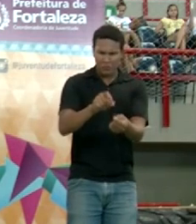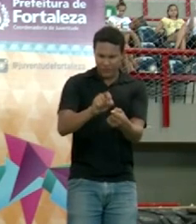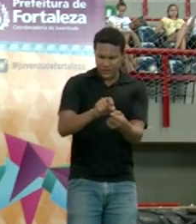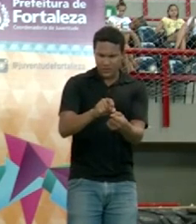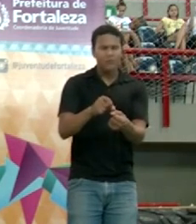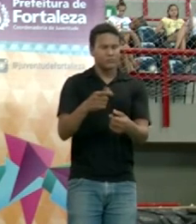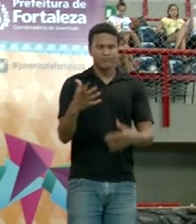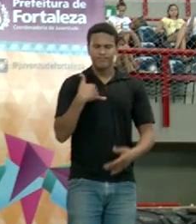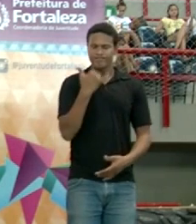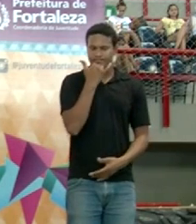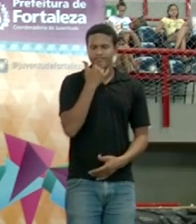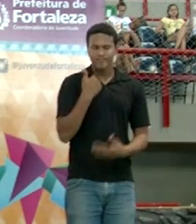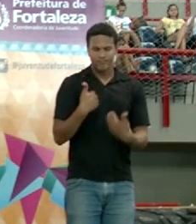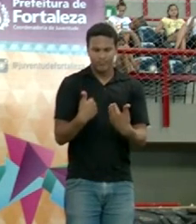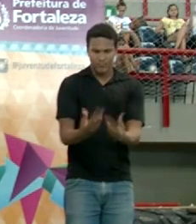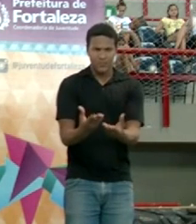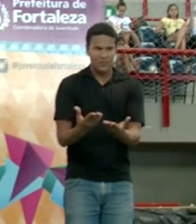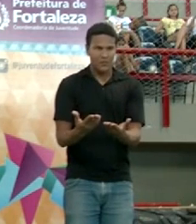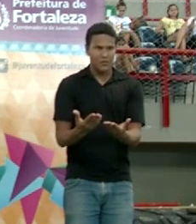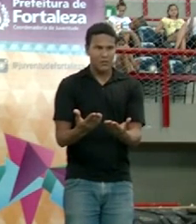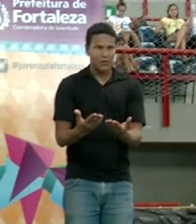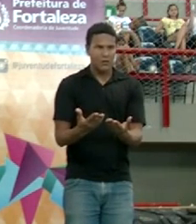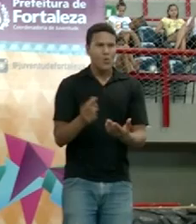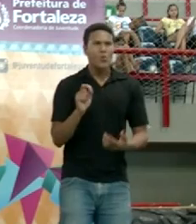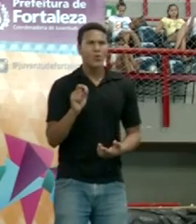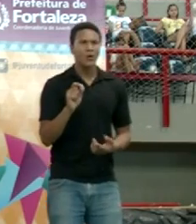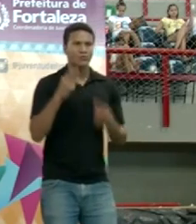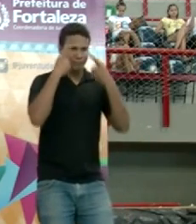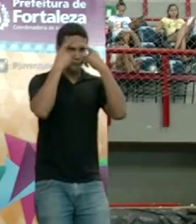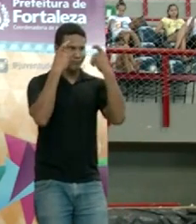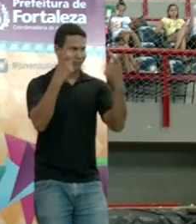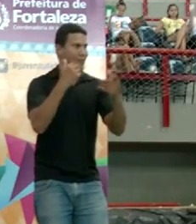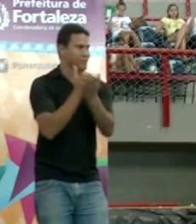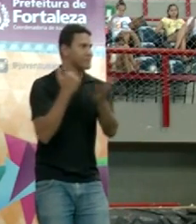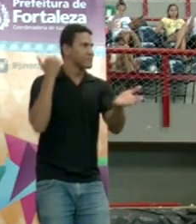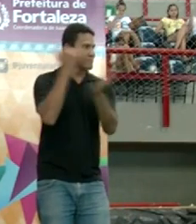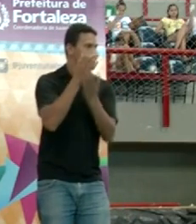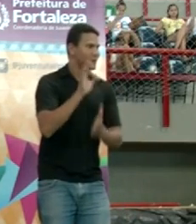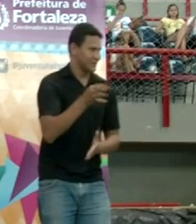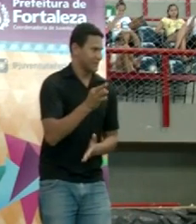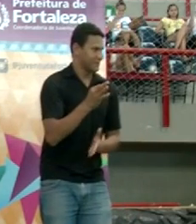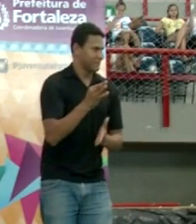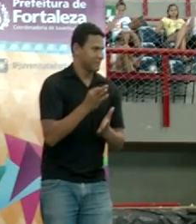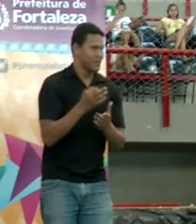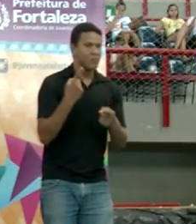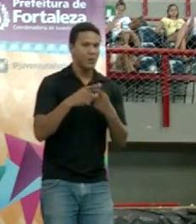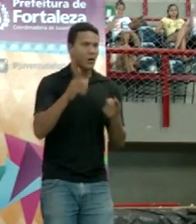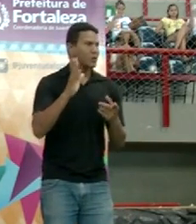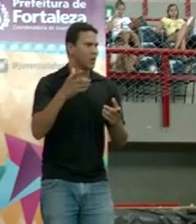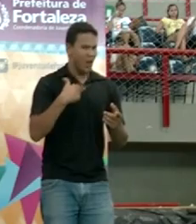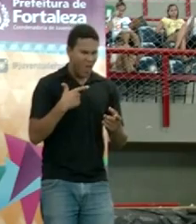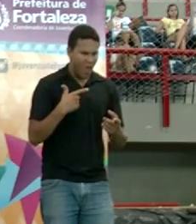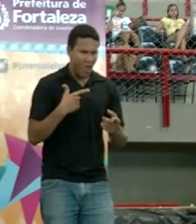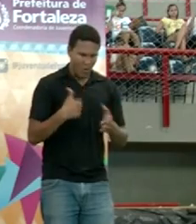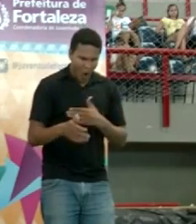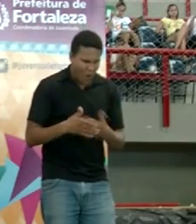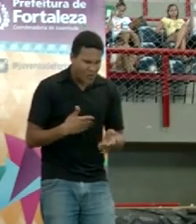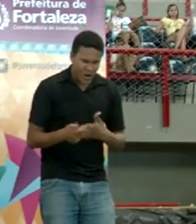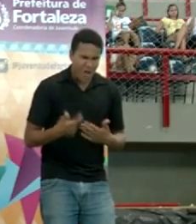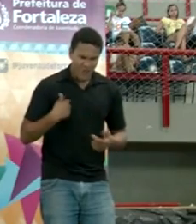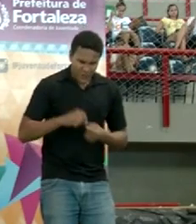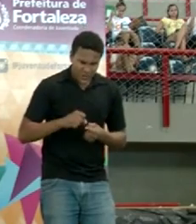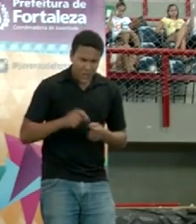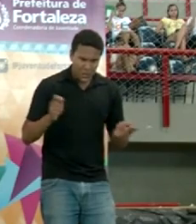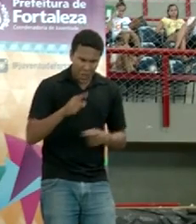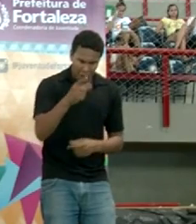a tendência da violência é maior ou menor? Maior. Vai ter como controlar essa violência? Impossível. Você diz que o que você fizer